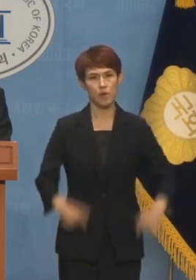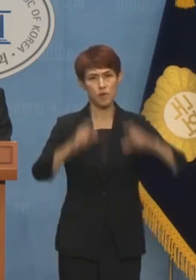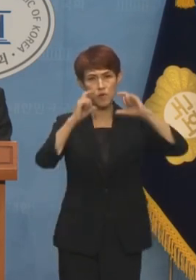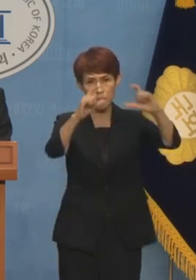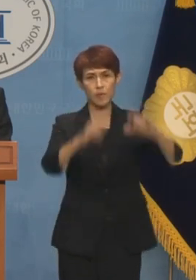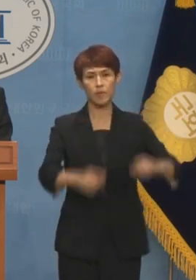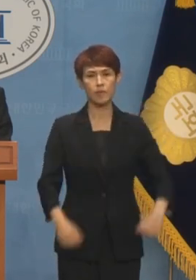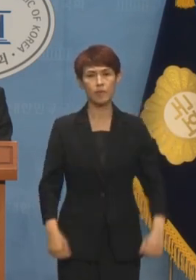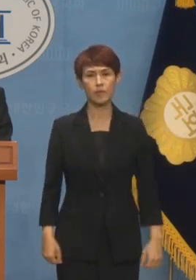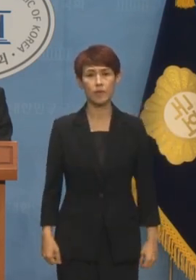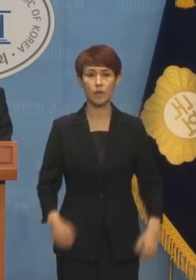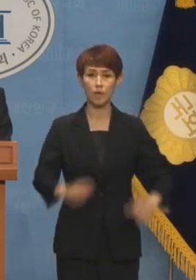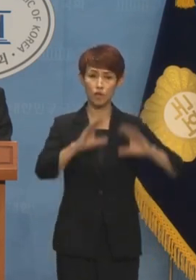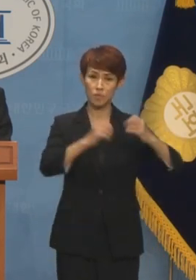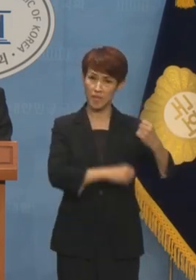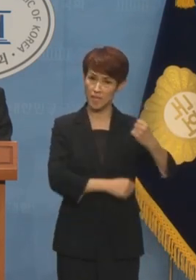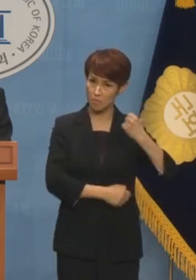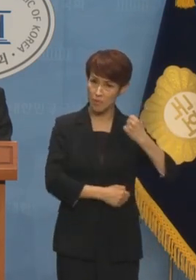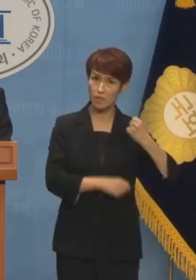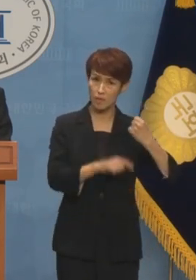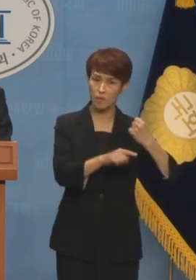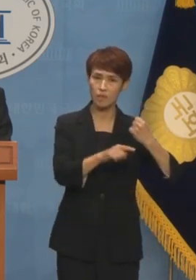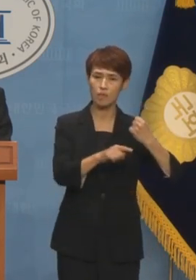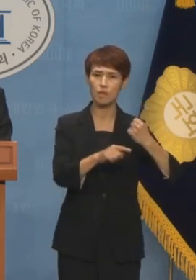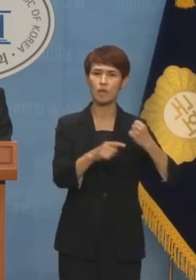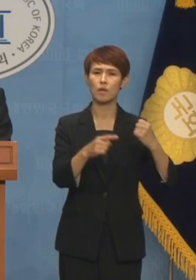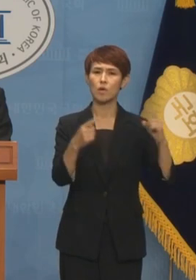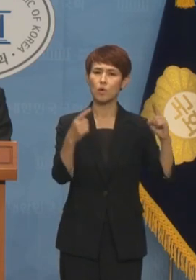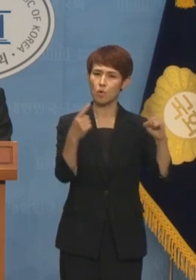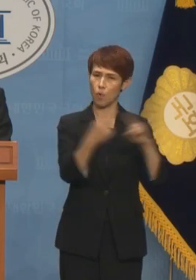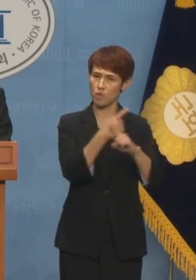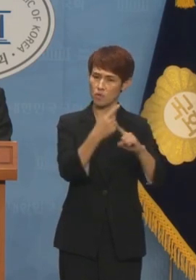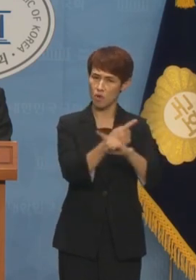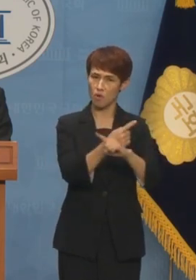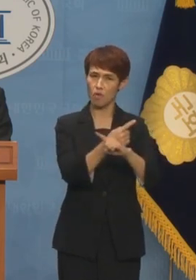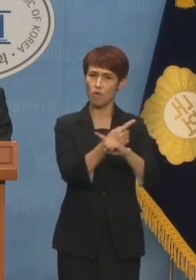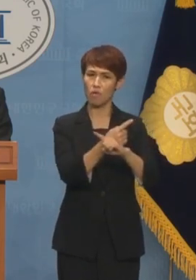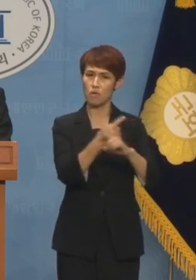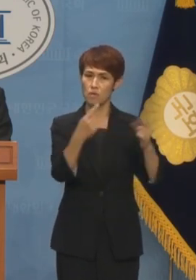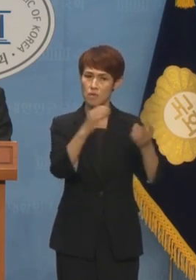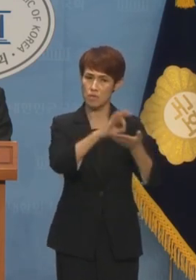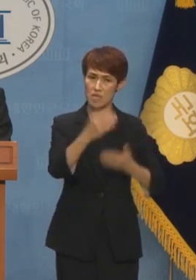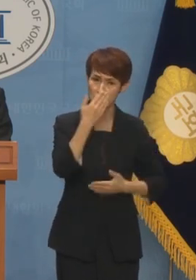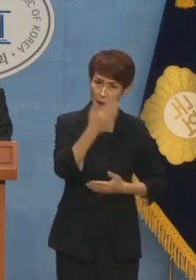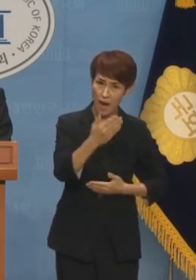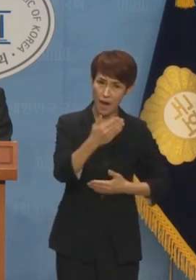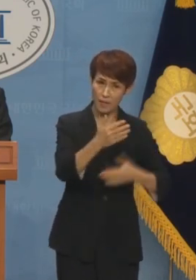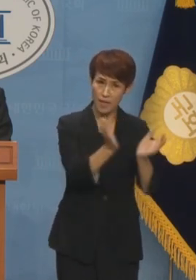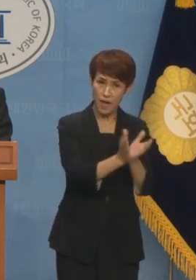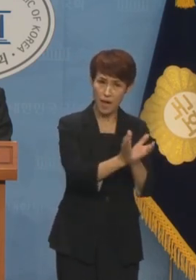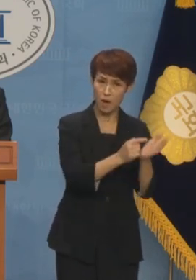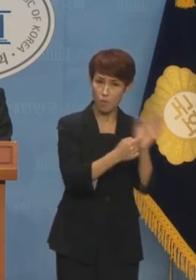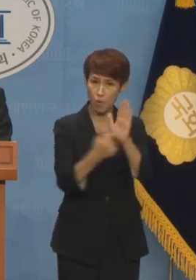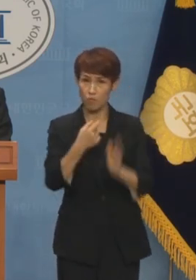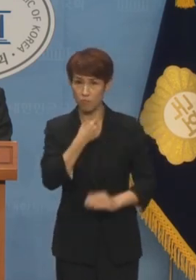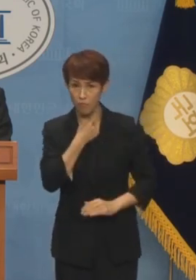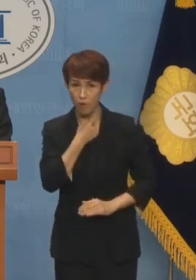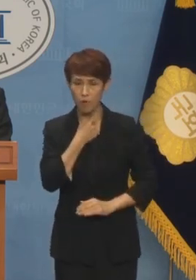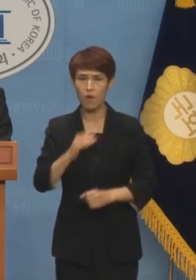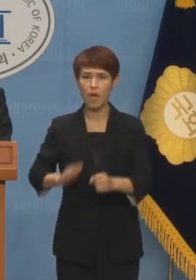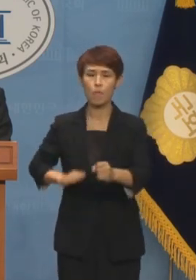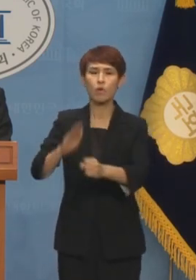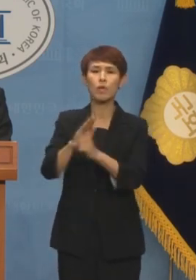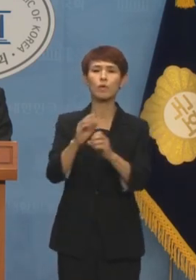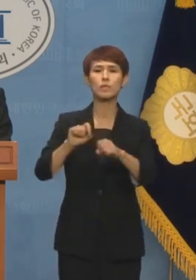경고합니다. 국민의힘이 적어도 고쳐 쓸 수는 있는 당임을 국민께 입증하고 싶다면 해병대원